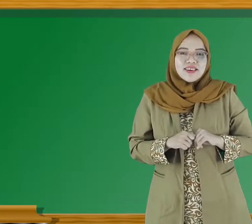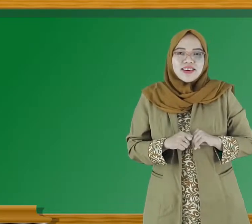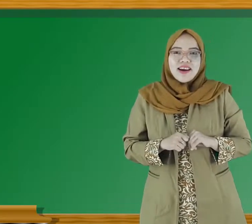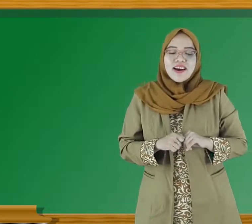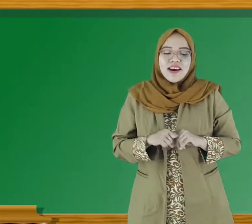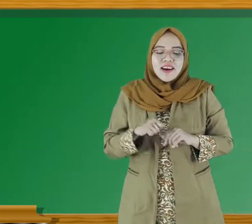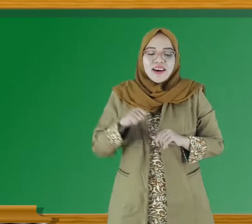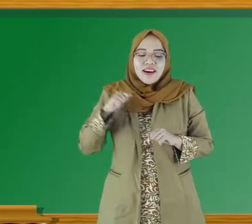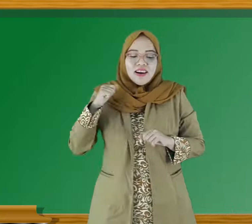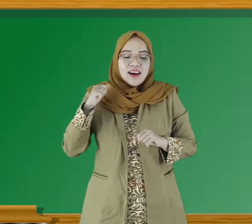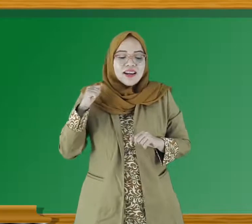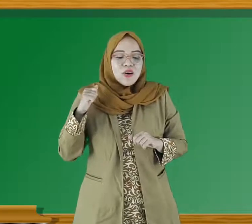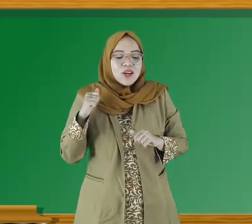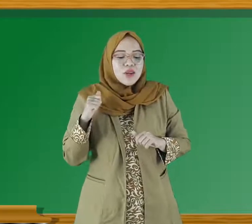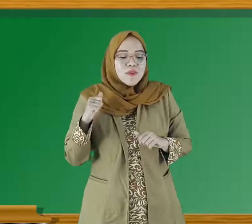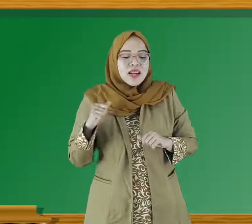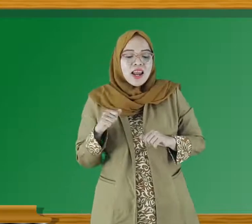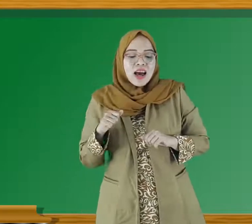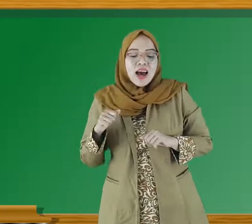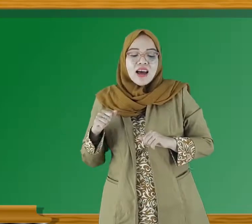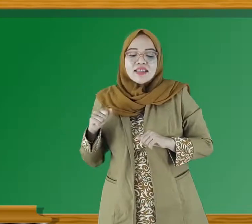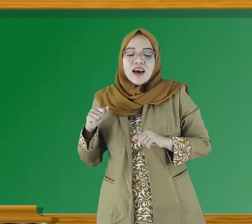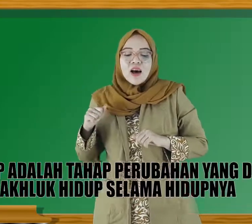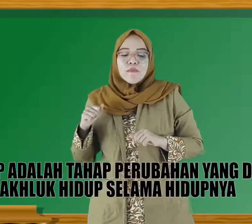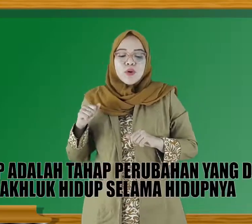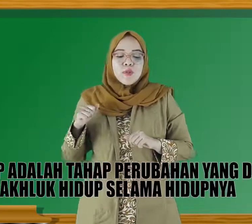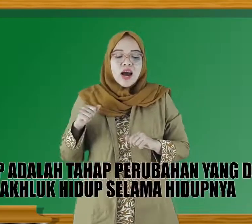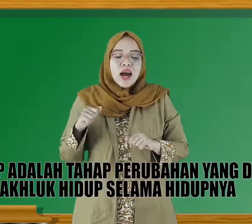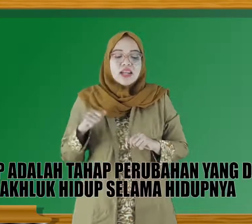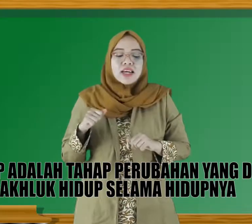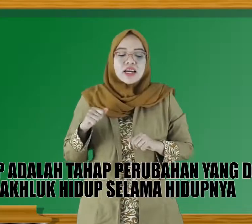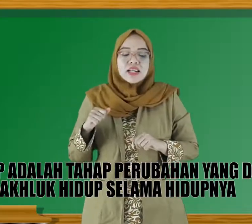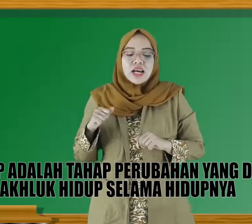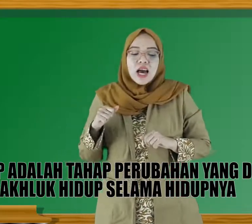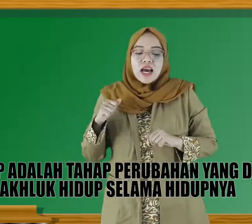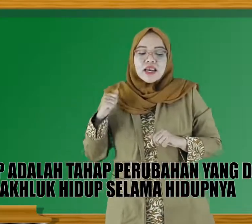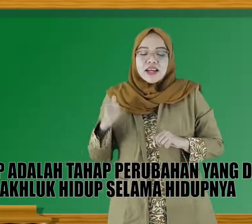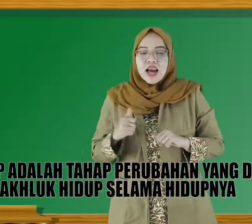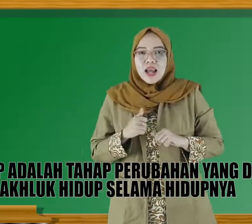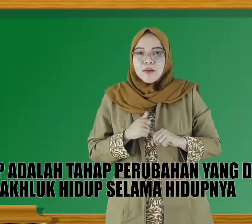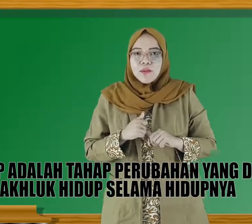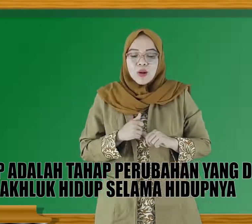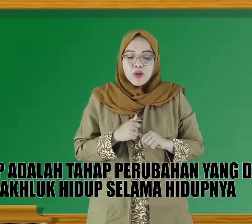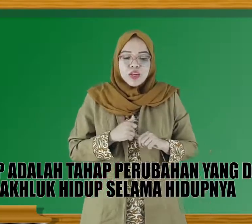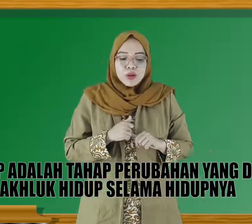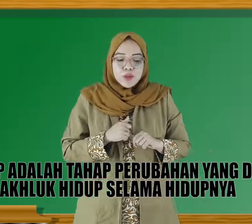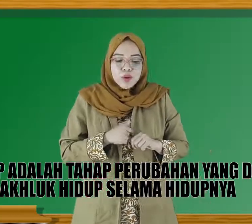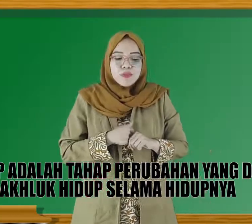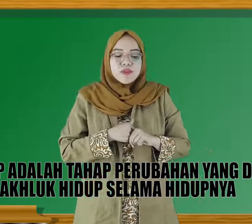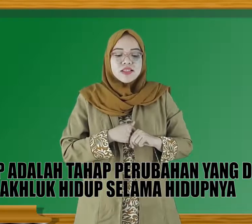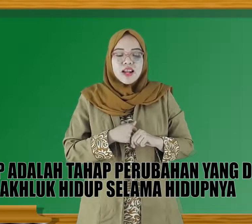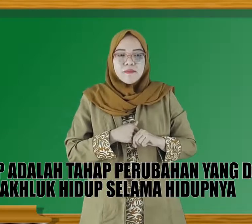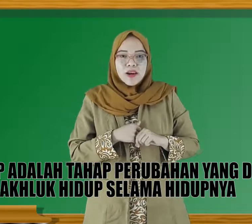Ya, daur hidup adalah tahap perubahan yang dialami makhluk hidup selama